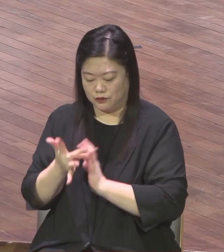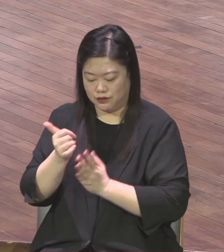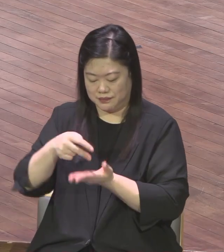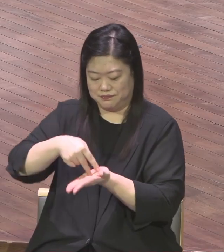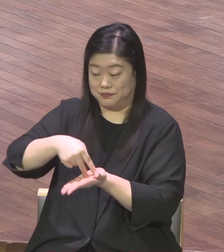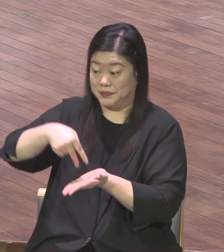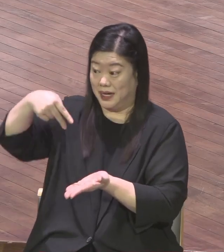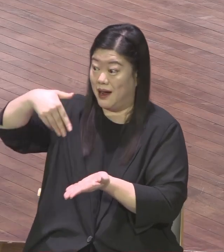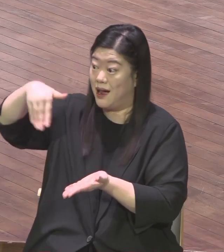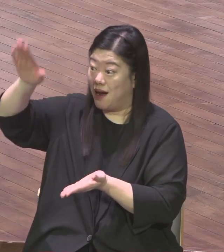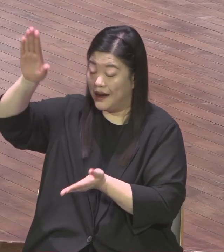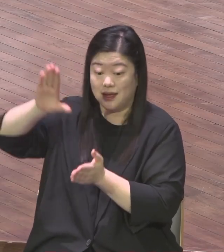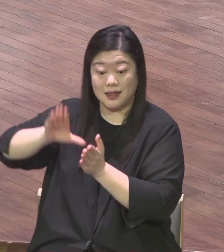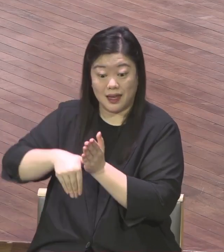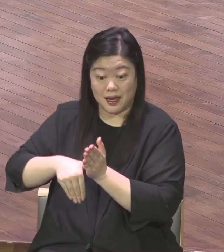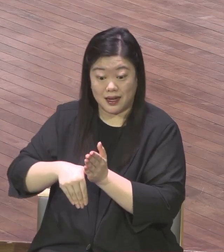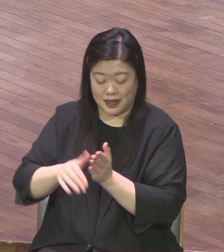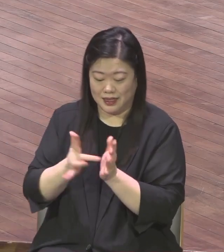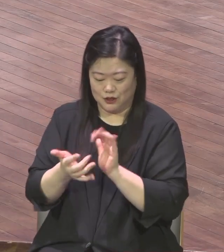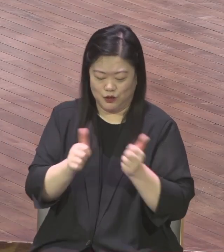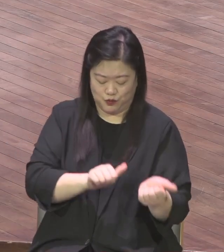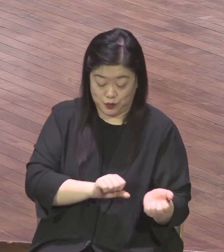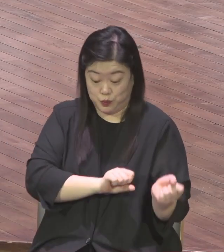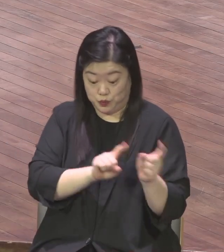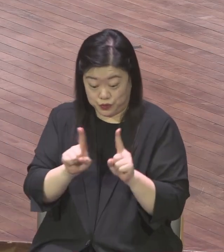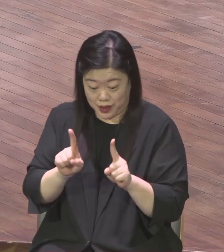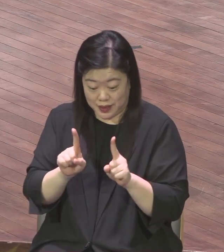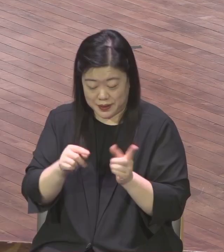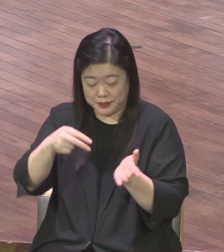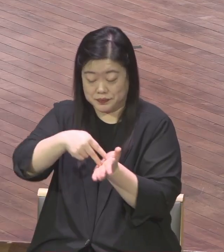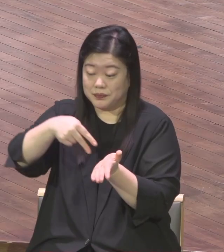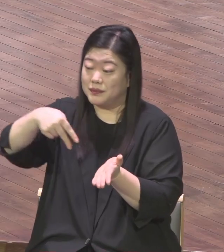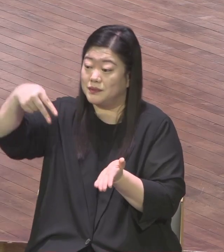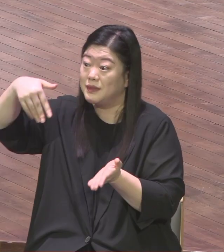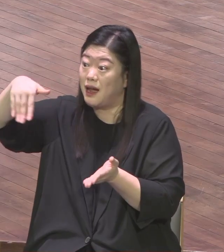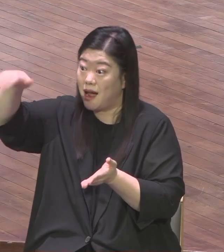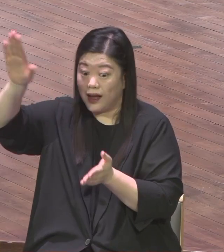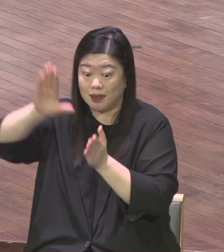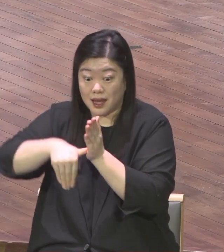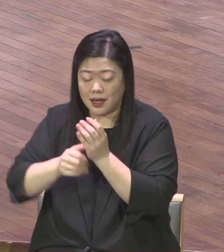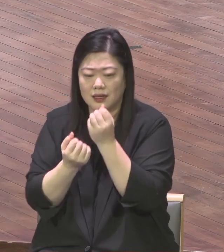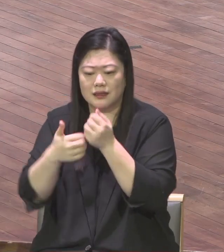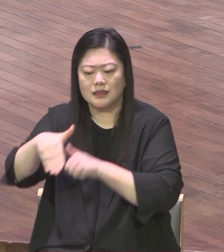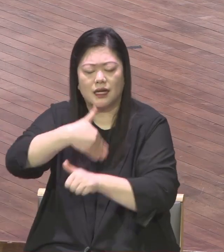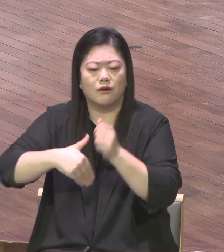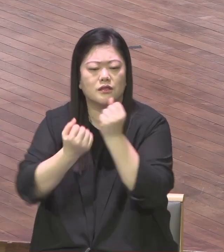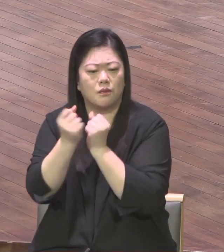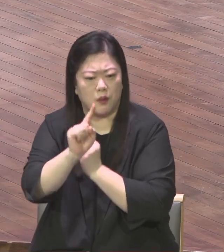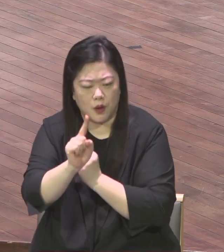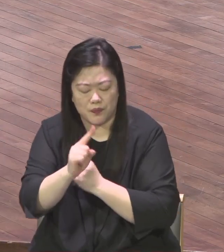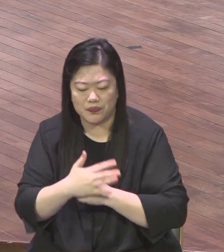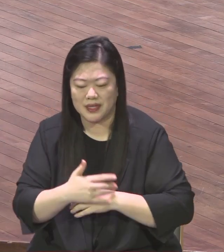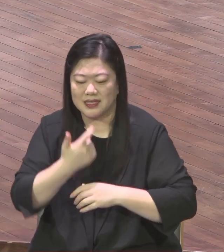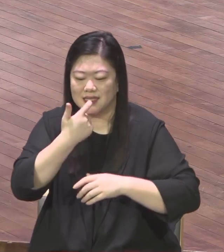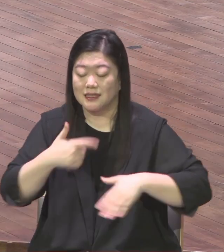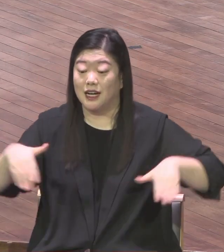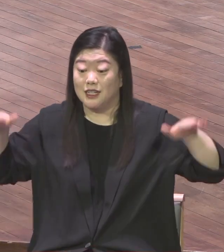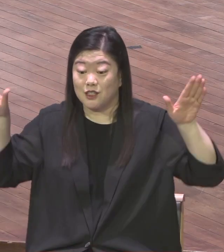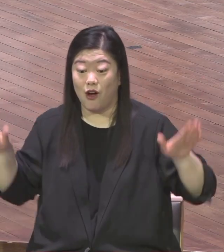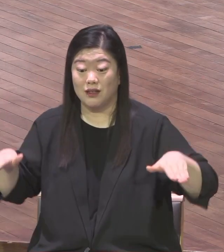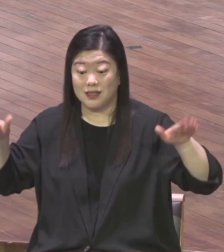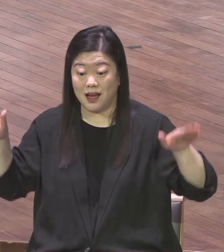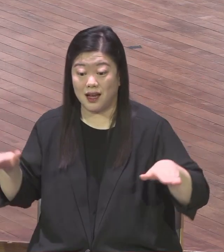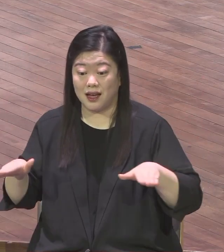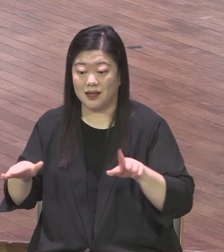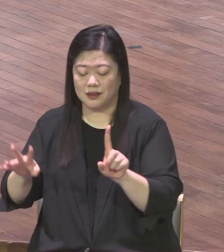때에, 예수님 성천하시잖아요. 부활하셔서 성천하실 때 흰 옷 입은 두 천사가 그 쳐다보고 있는 제자들 향해서